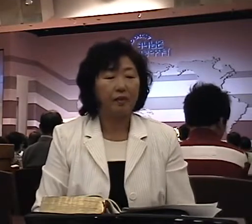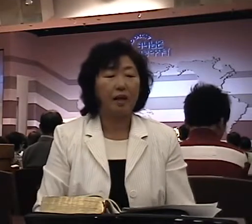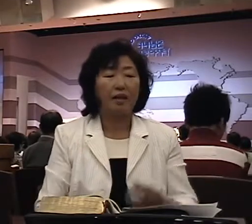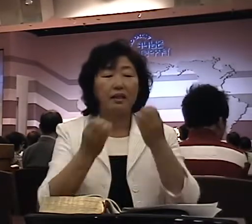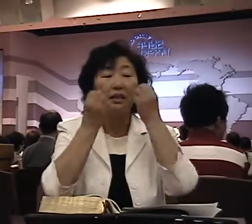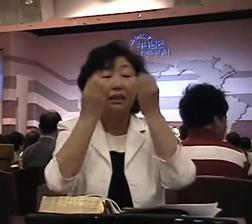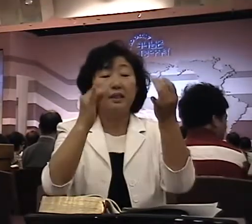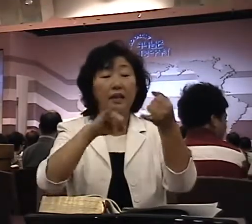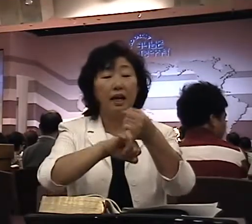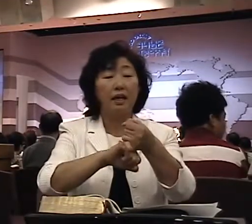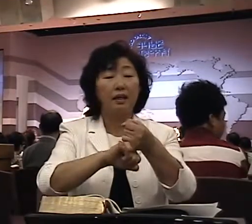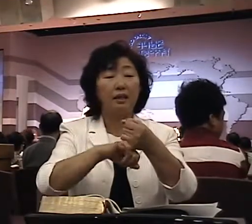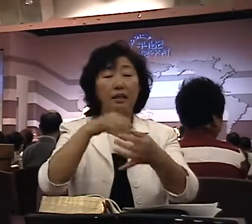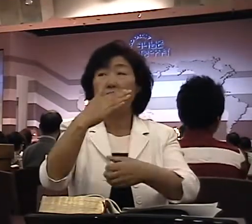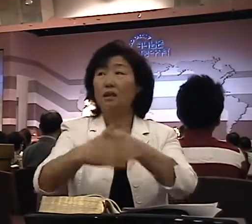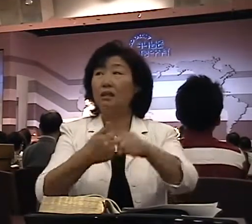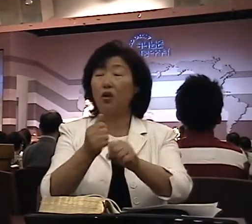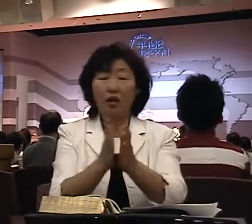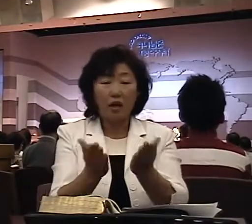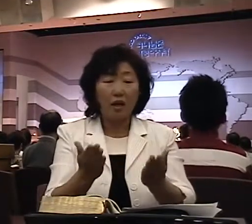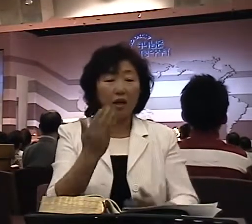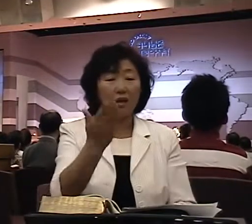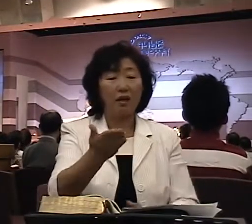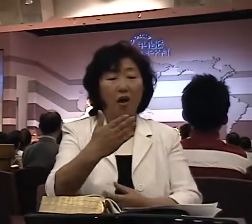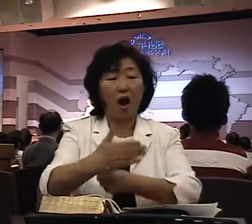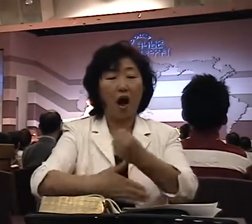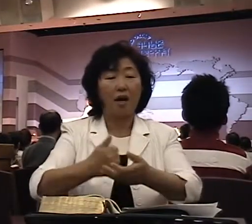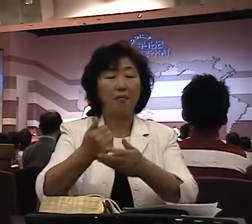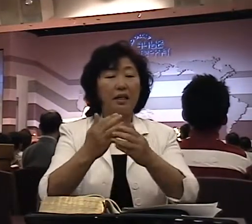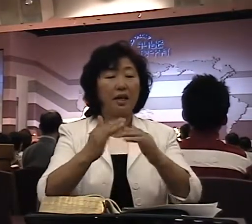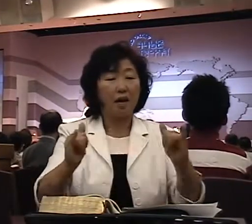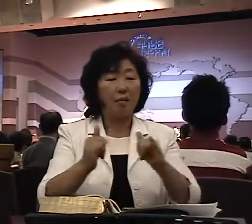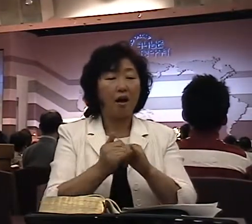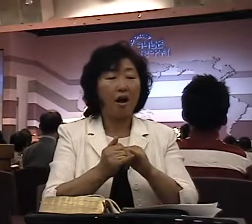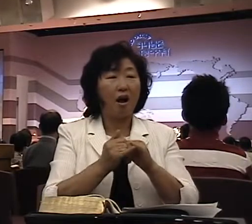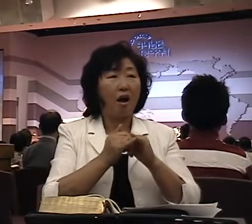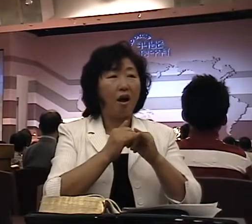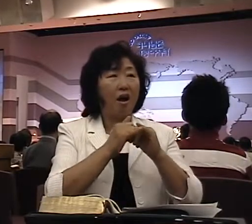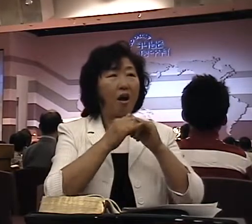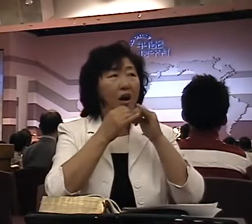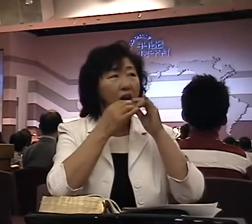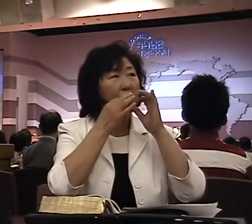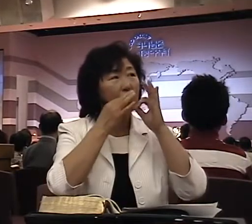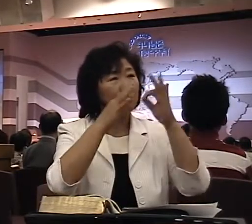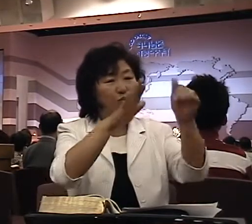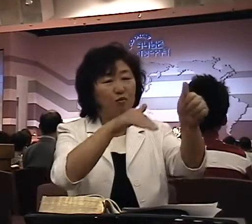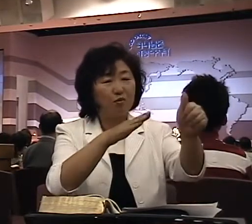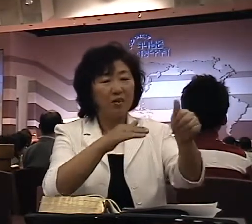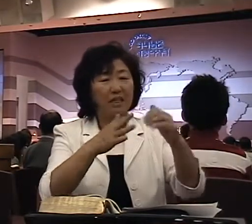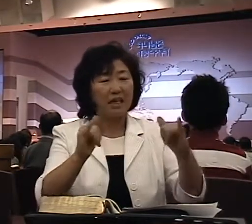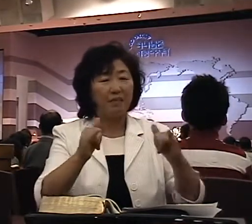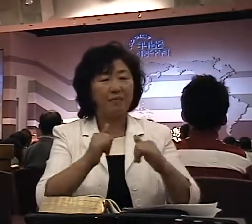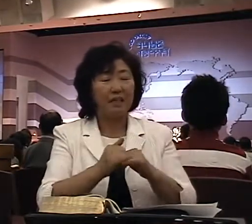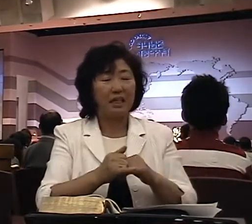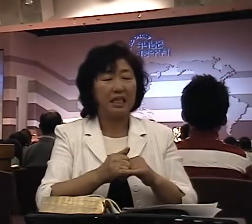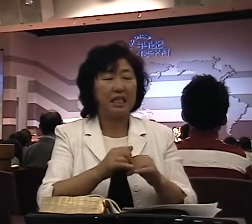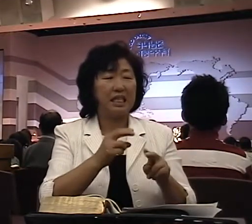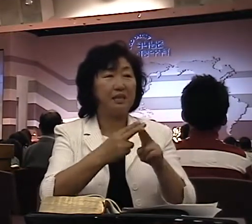신약 성경에 보면은 너 하나님의 사람아 라고 부름을 받는 유일한 인물이 나옵니다.